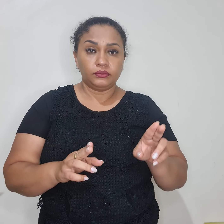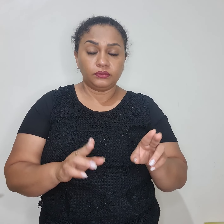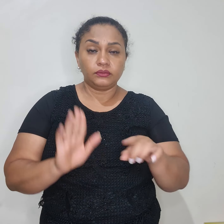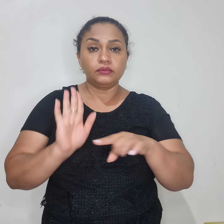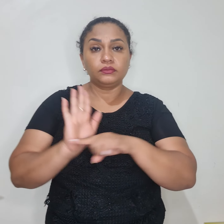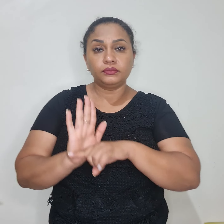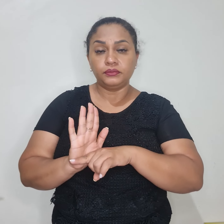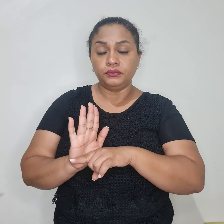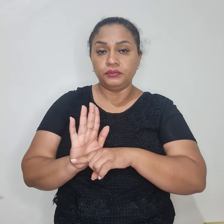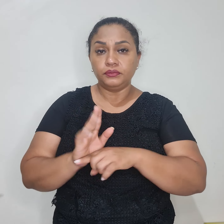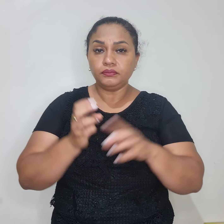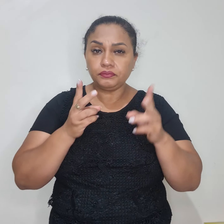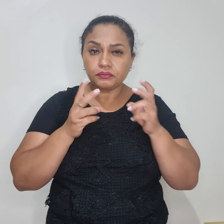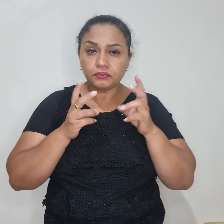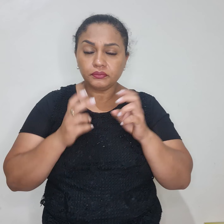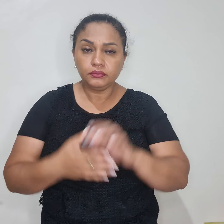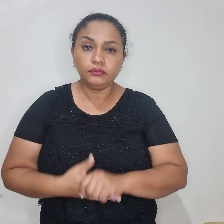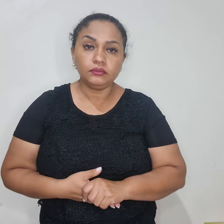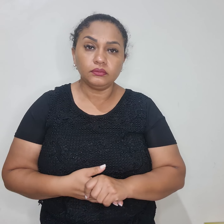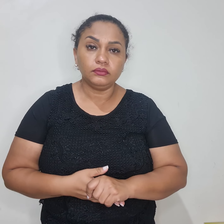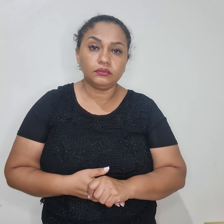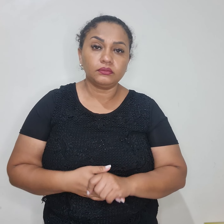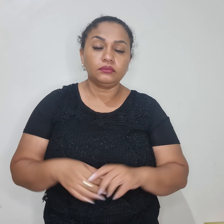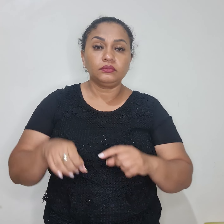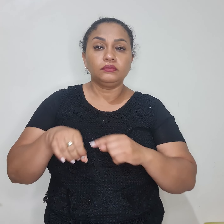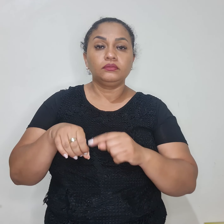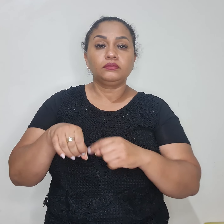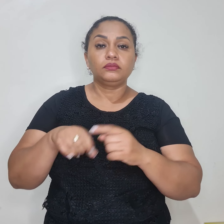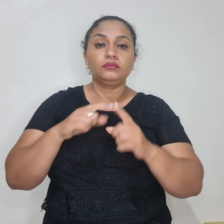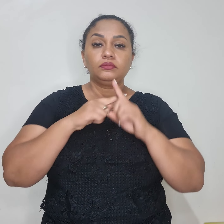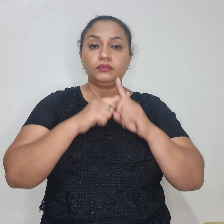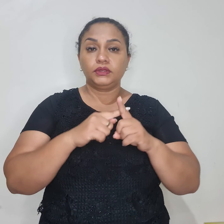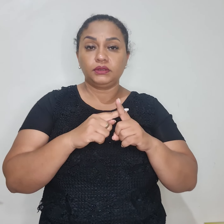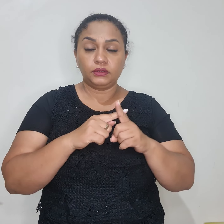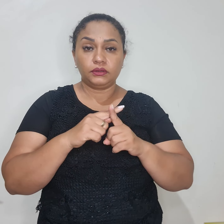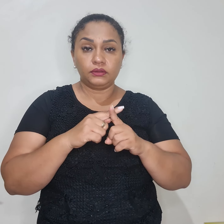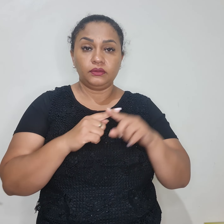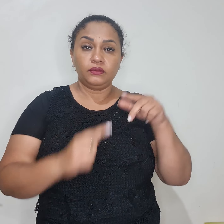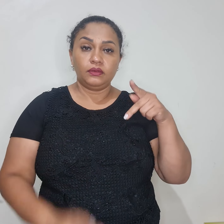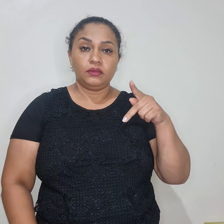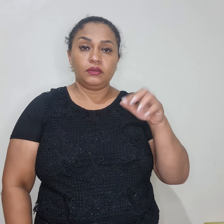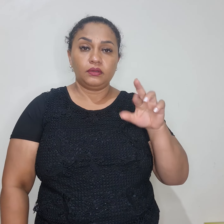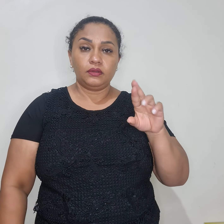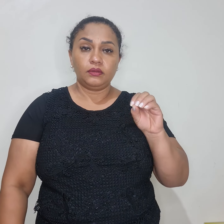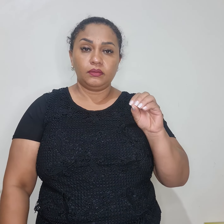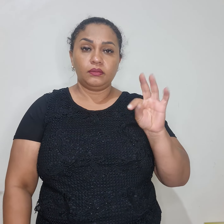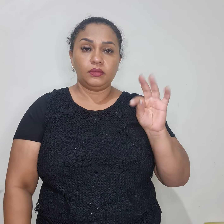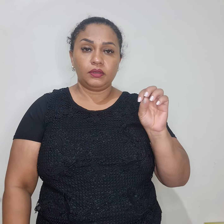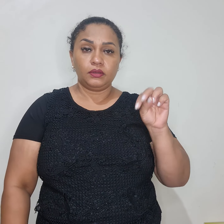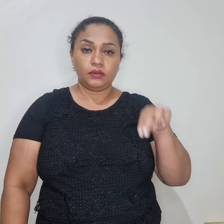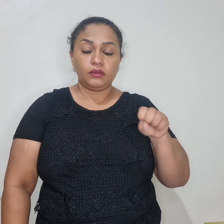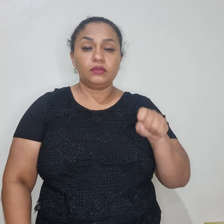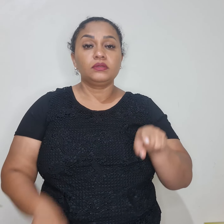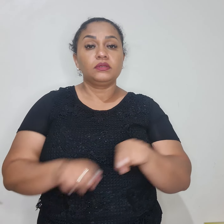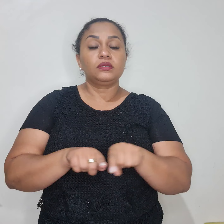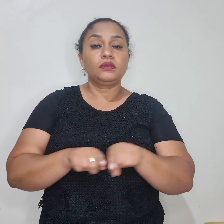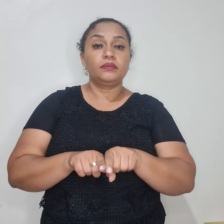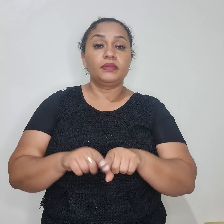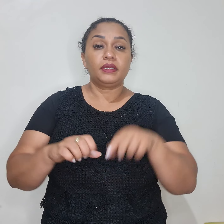Vamos observar. Então, no núcleo nós temos a carga positiva, prótons, e a carga neutra, que são os nêutrons. Nós falamos que é a